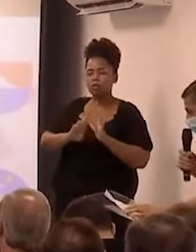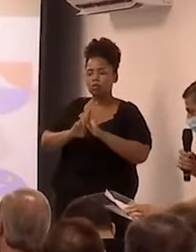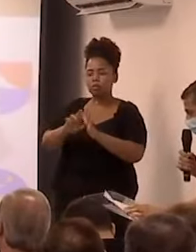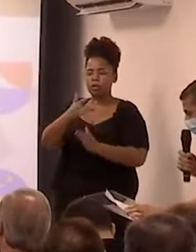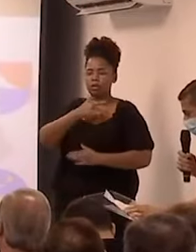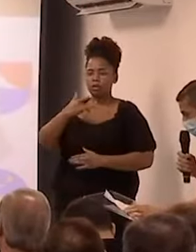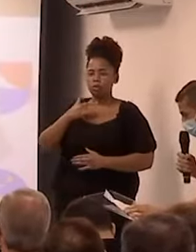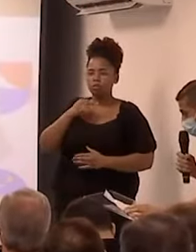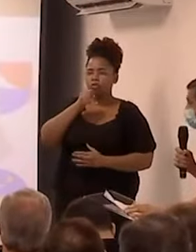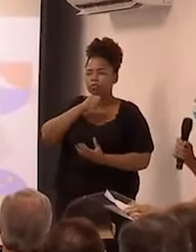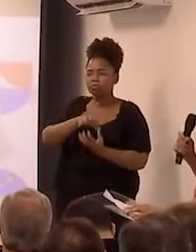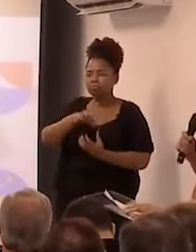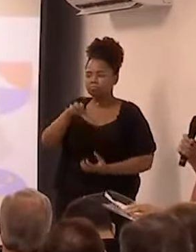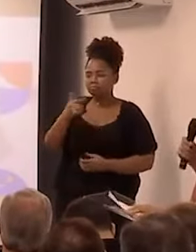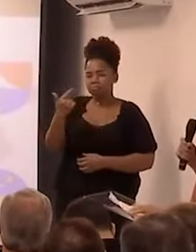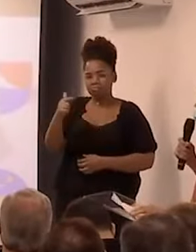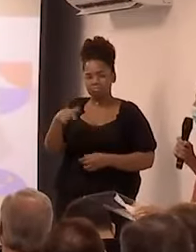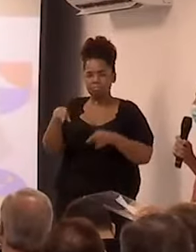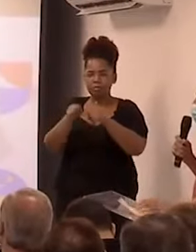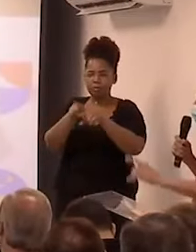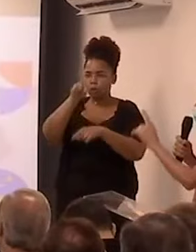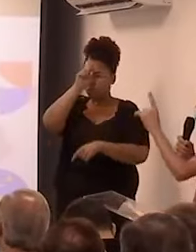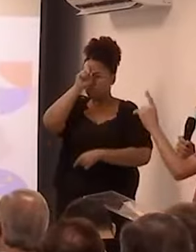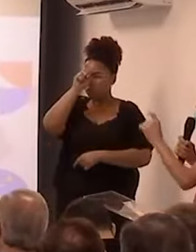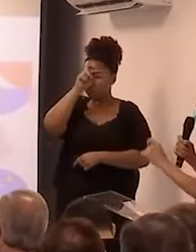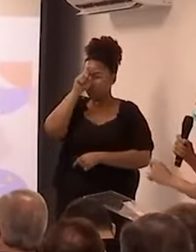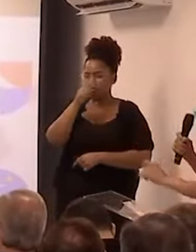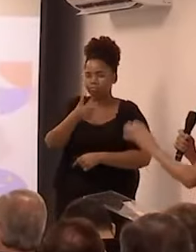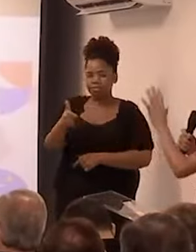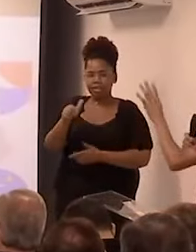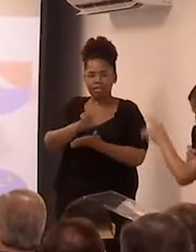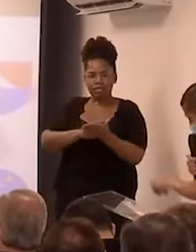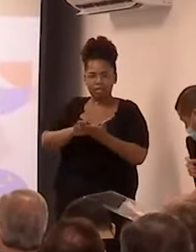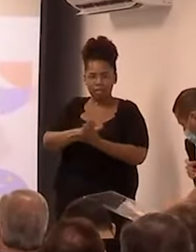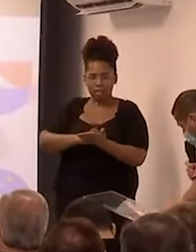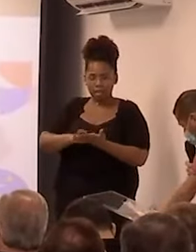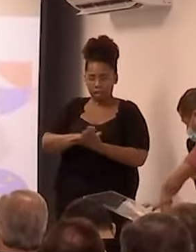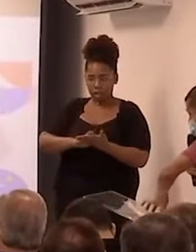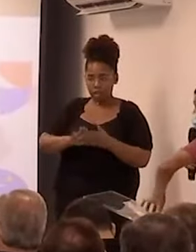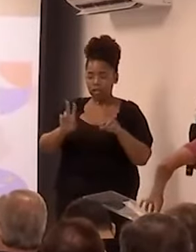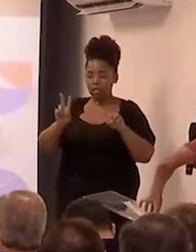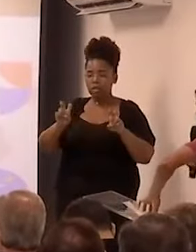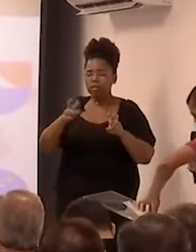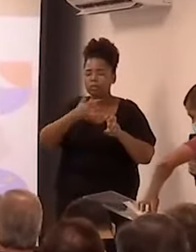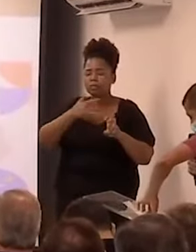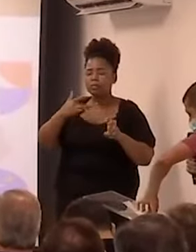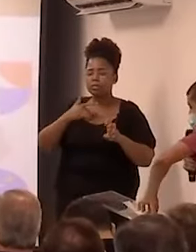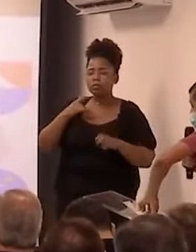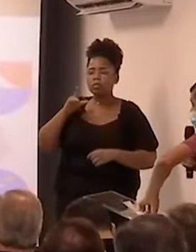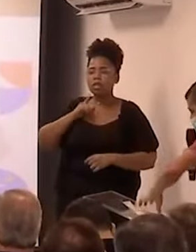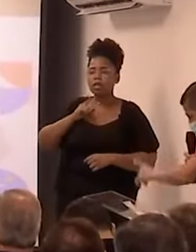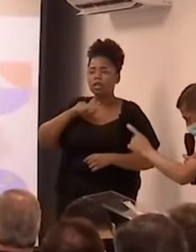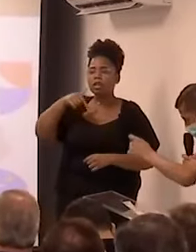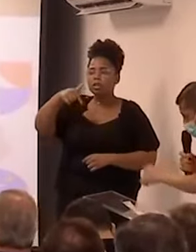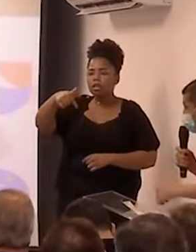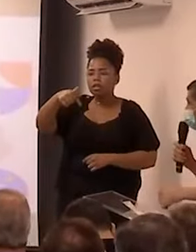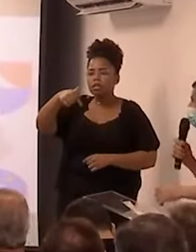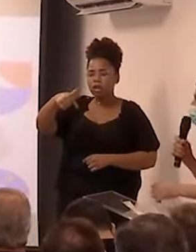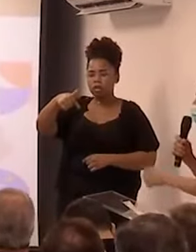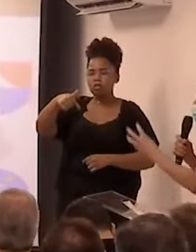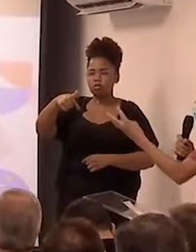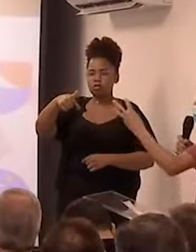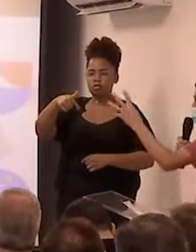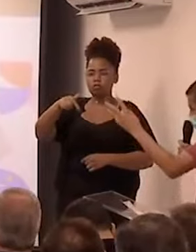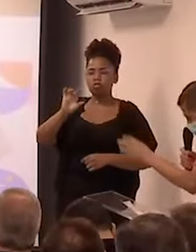temos, hospital não temos. Em termos de saúde, temos 7 equipamentos só aqui no bairro, né? Um